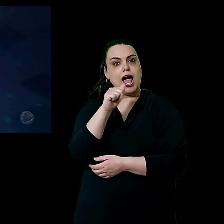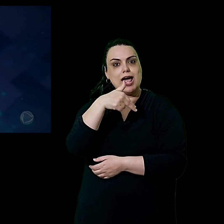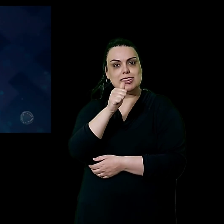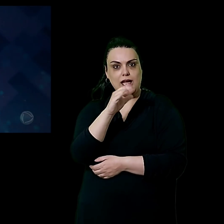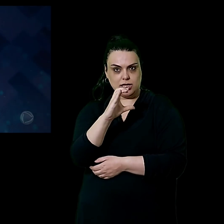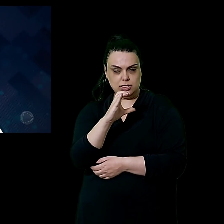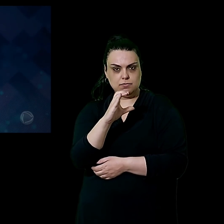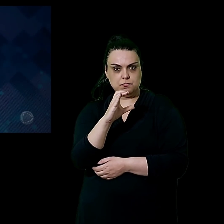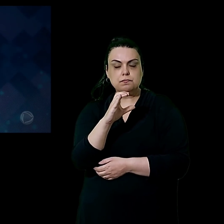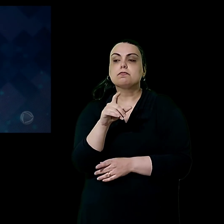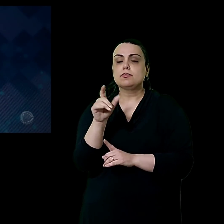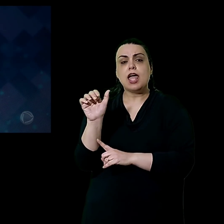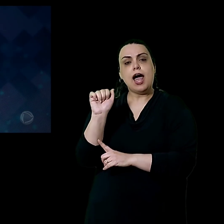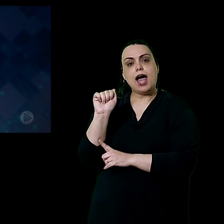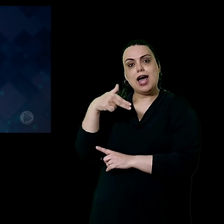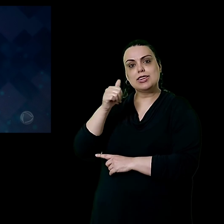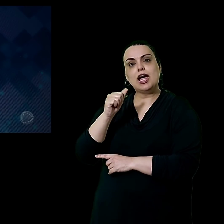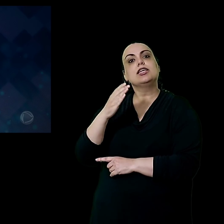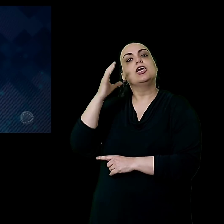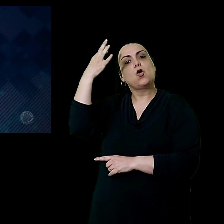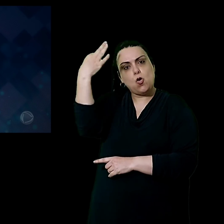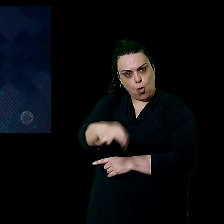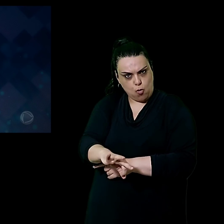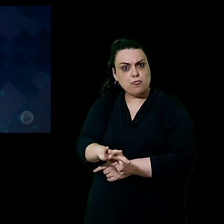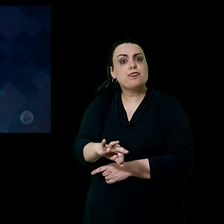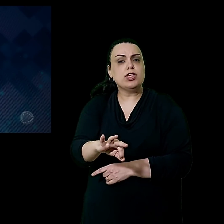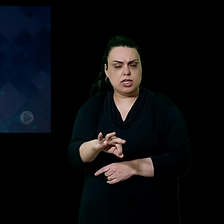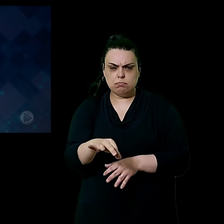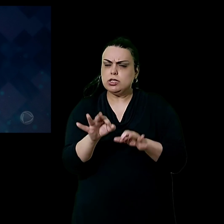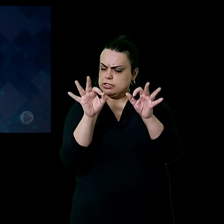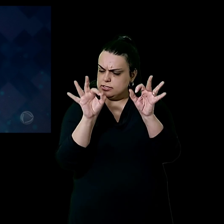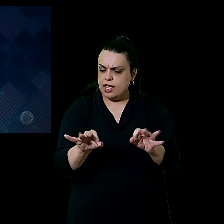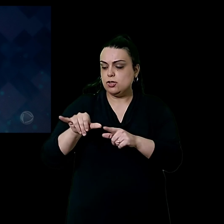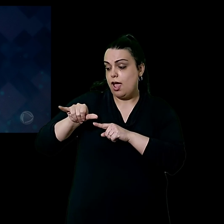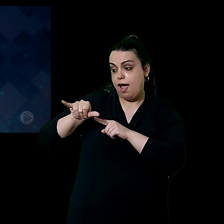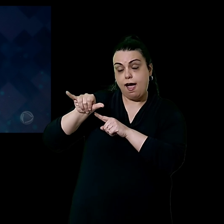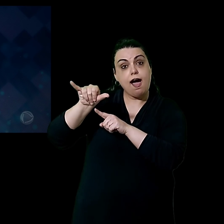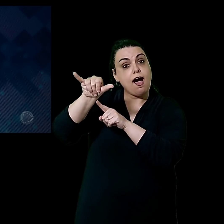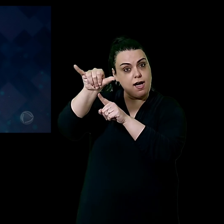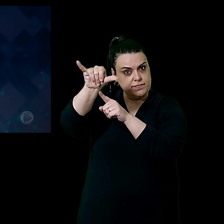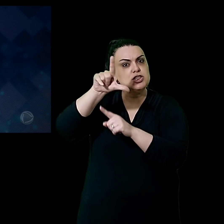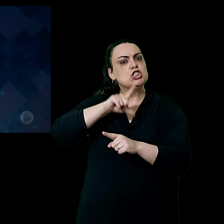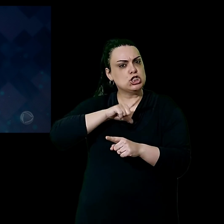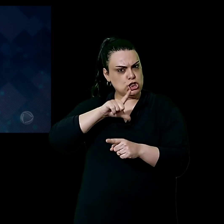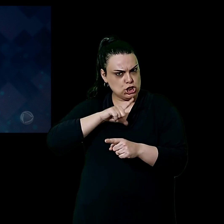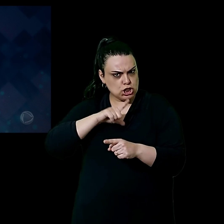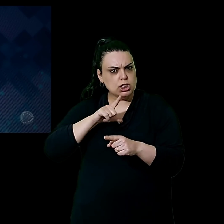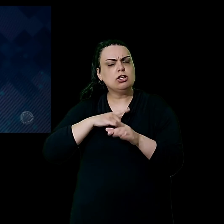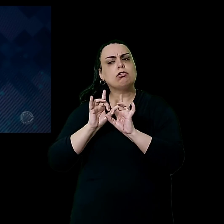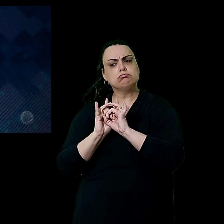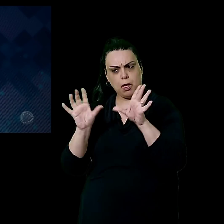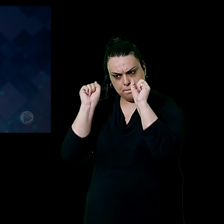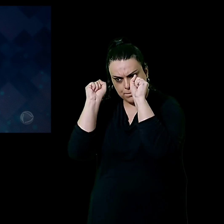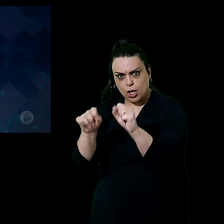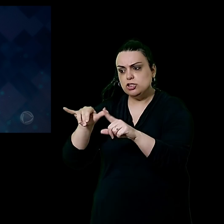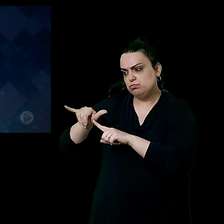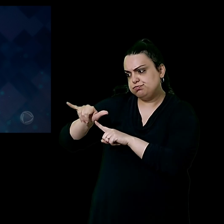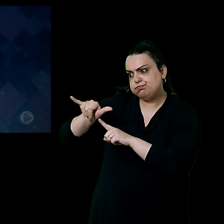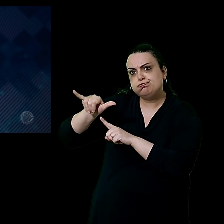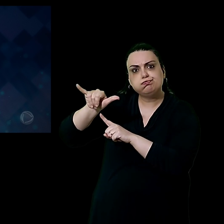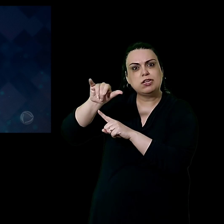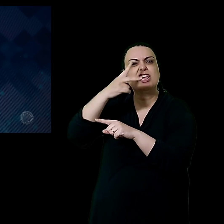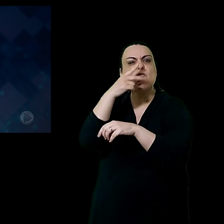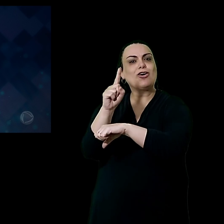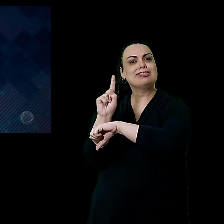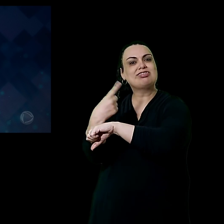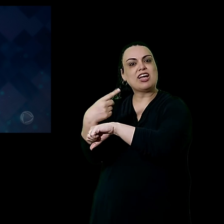ANAC. A ANAC confirma a informação. Diz que a aeronave em questão tinha permissão para atuar como